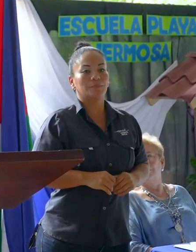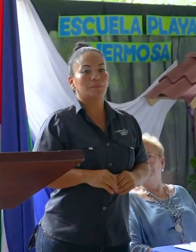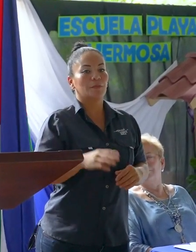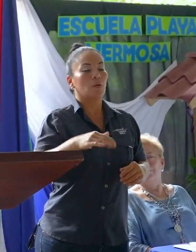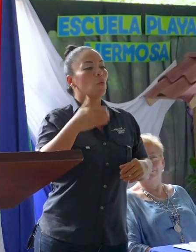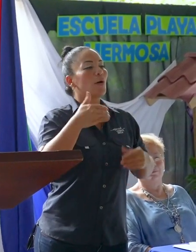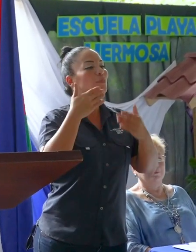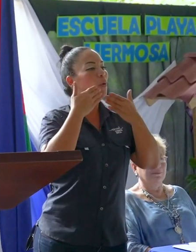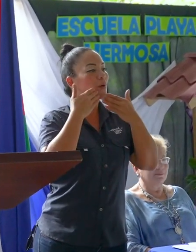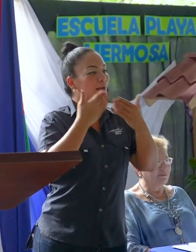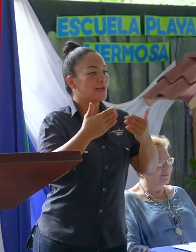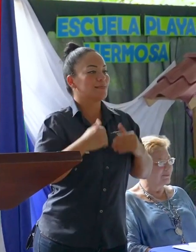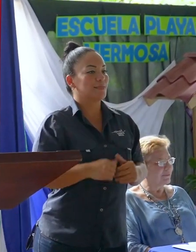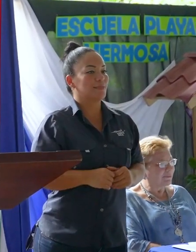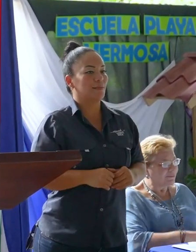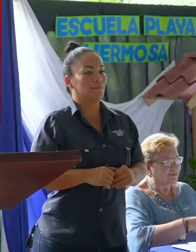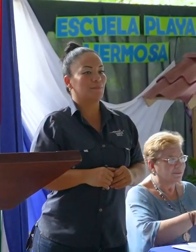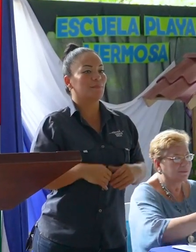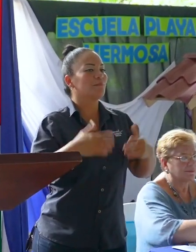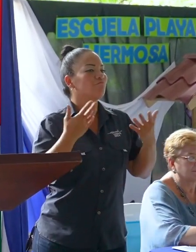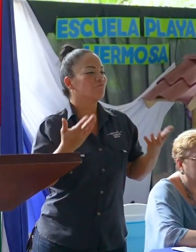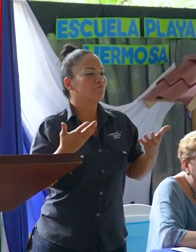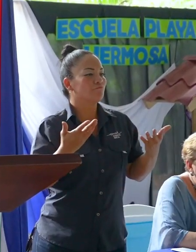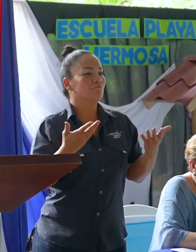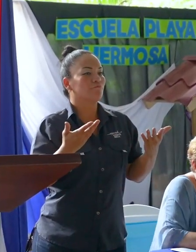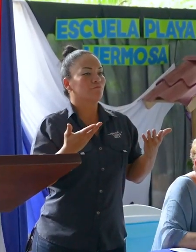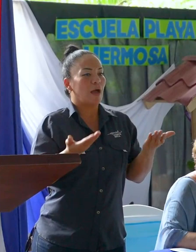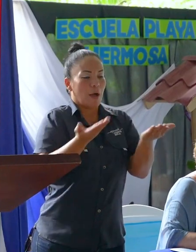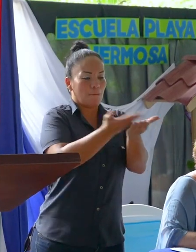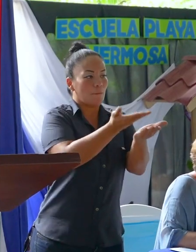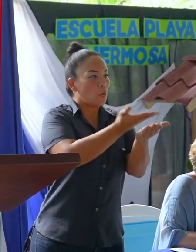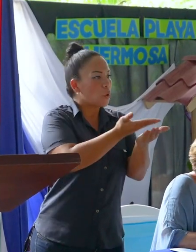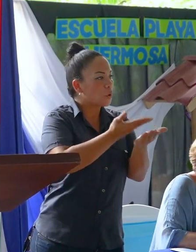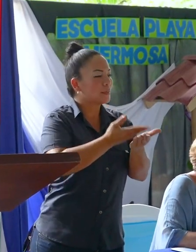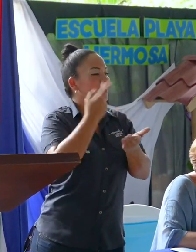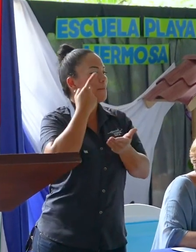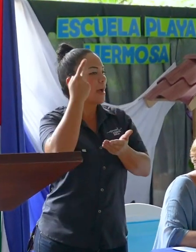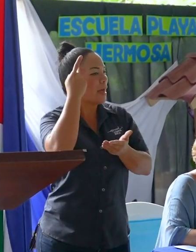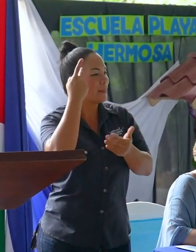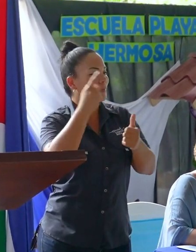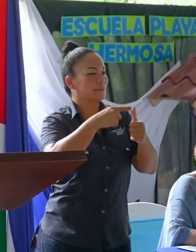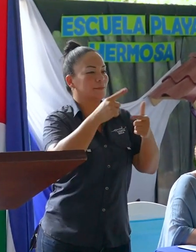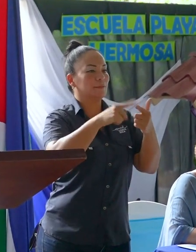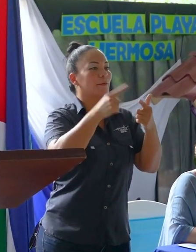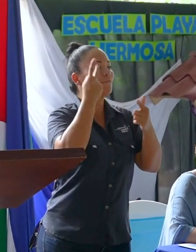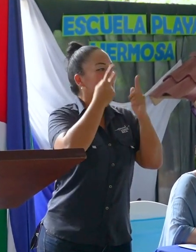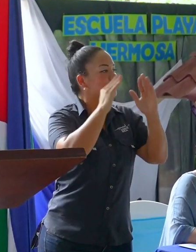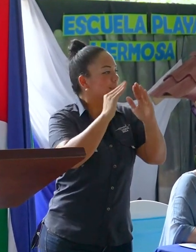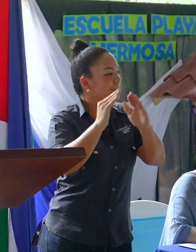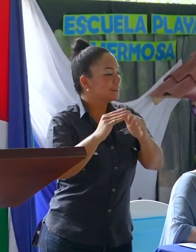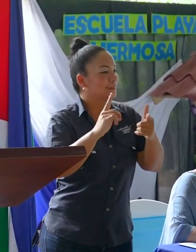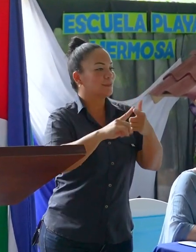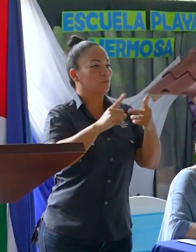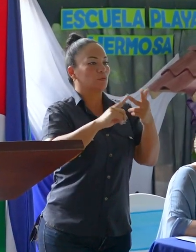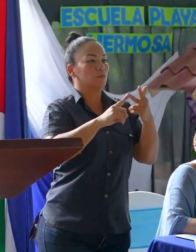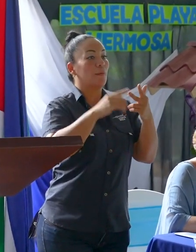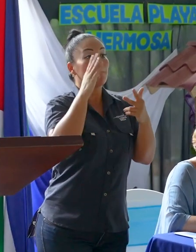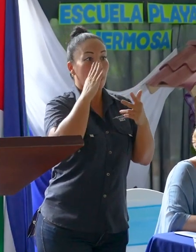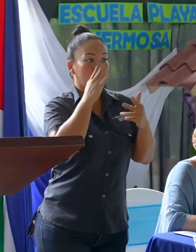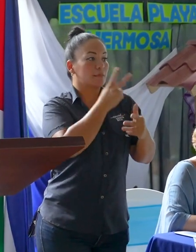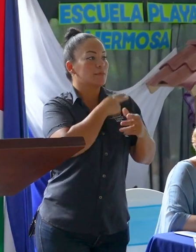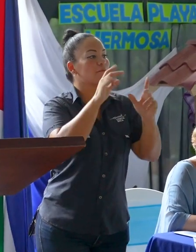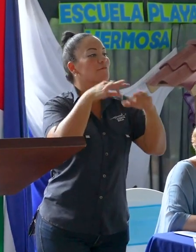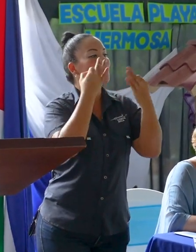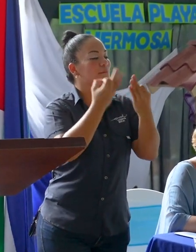cuando gracias a la contribución de padres, de vecinos, de madres, de familia,